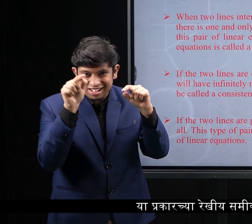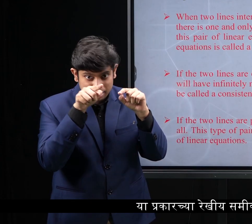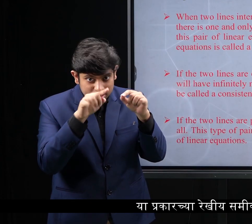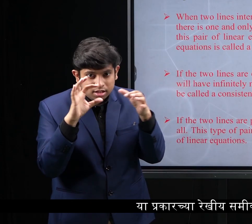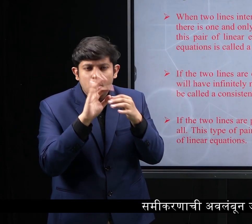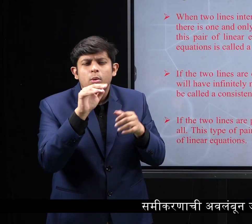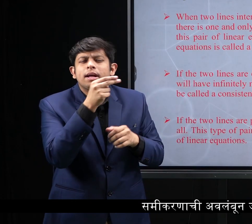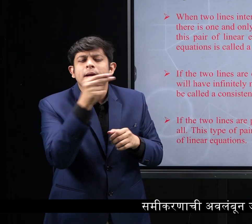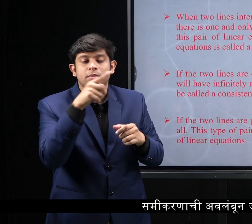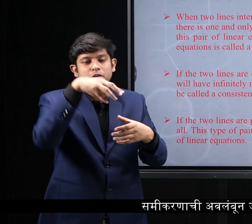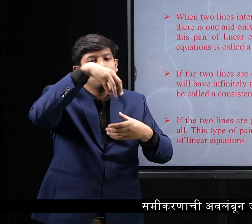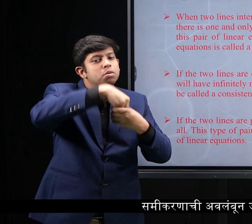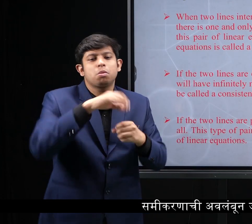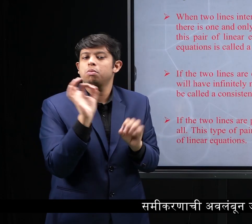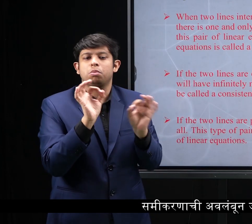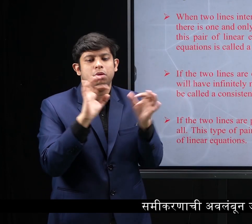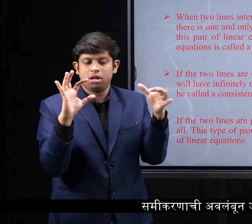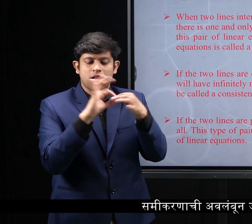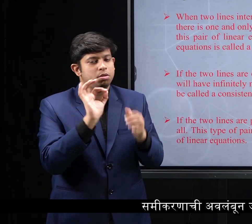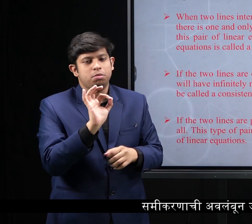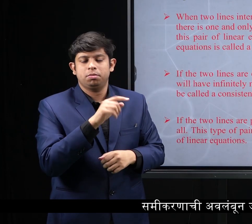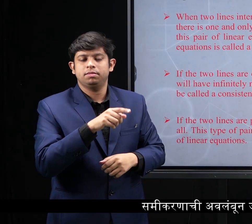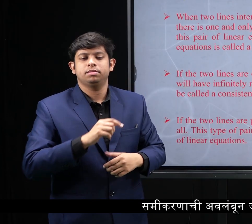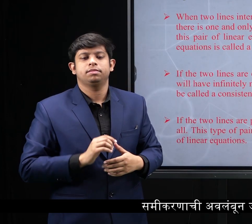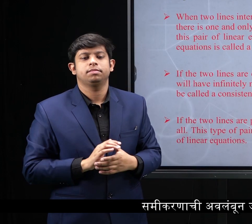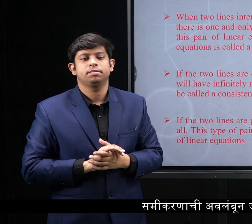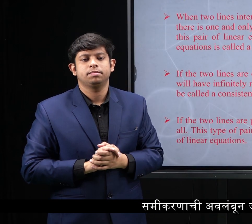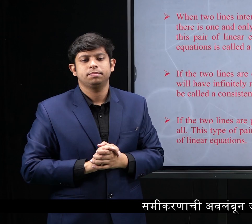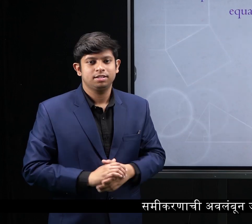रेखीय समीकरणांचे अवलंबन जोडी असे म्हटले जाईल.